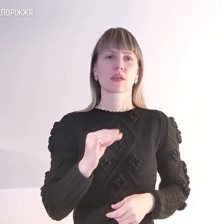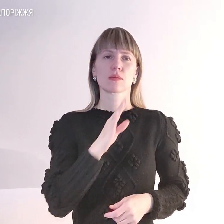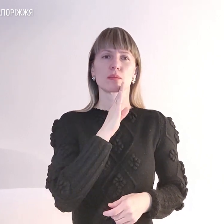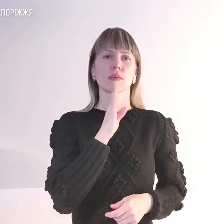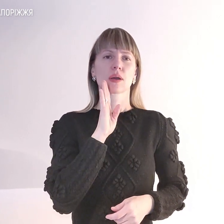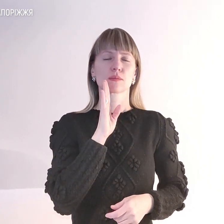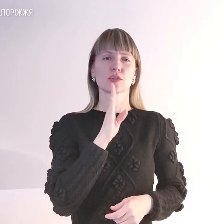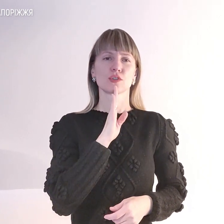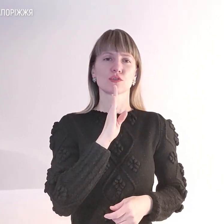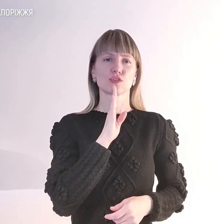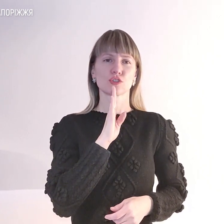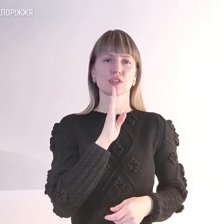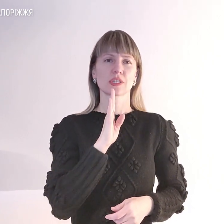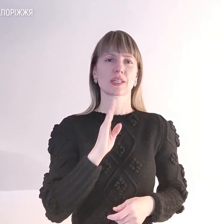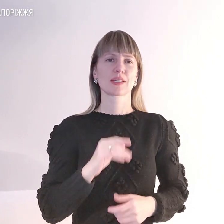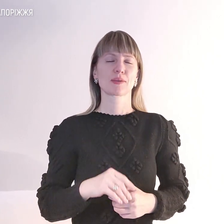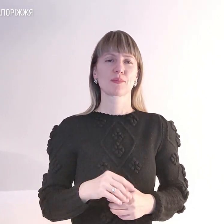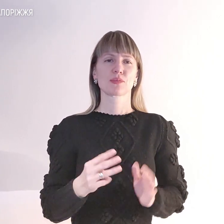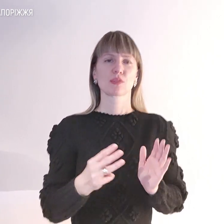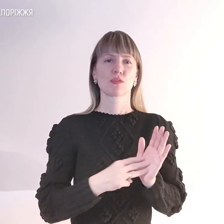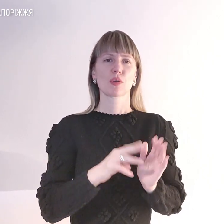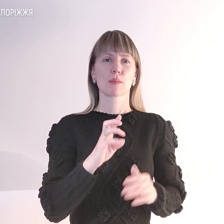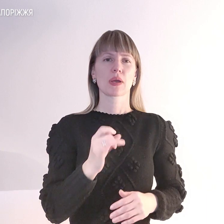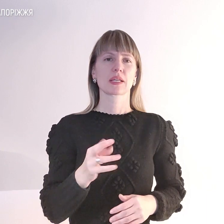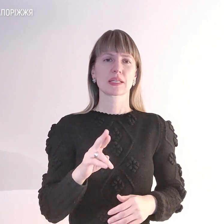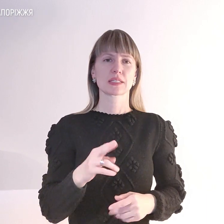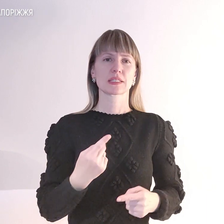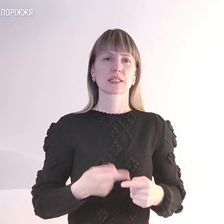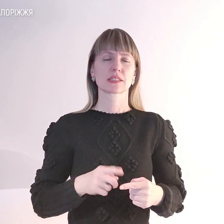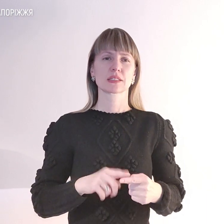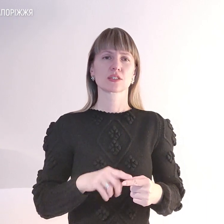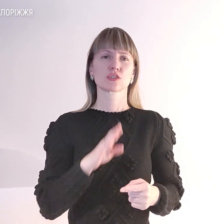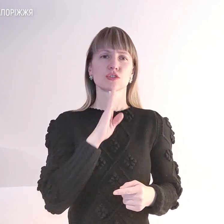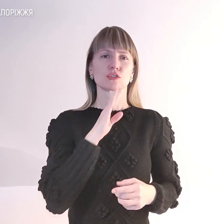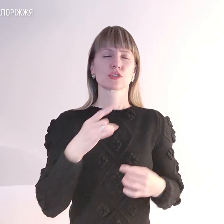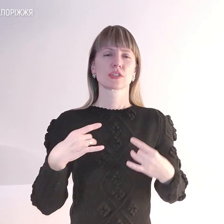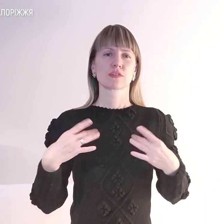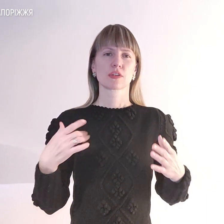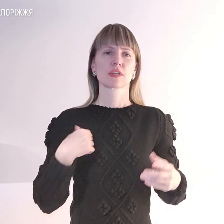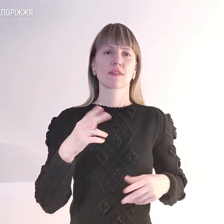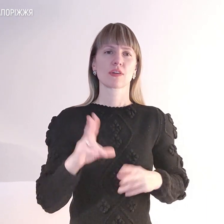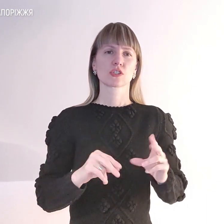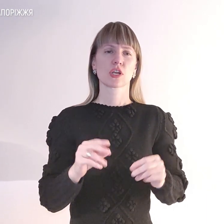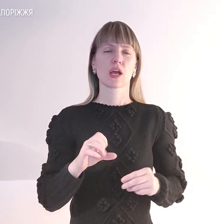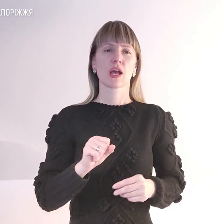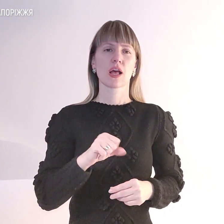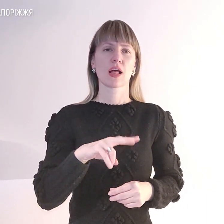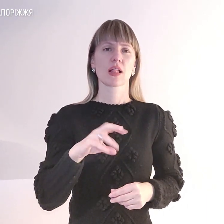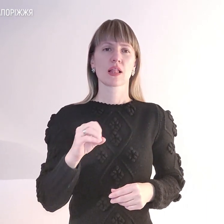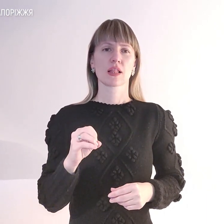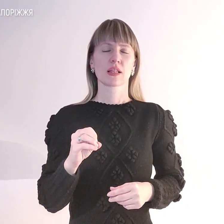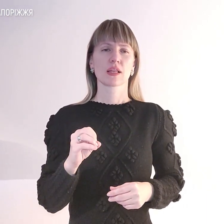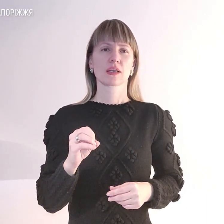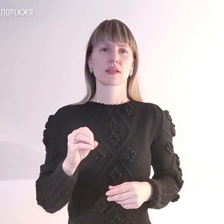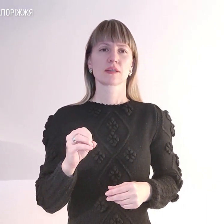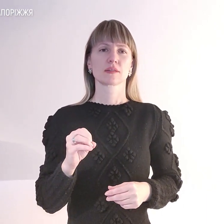дівчини. От, 8 березня – це жіночий праздник, я вважаю. Але я також вважаю, що